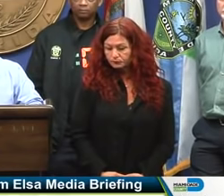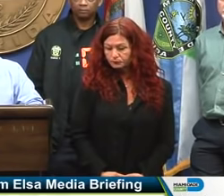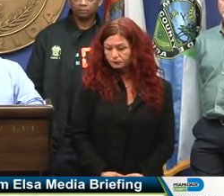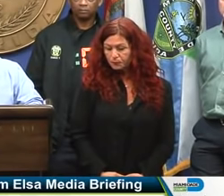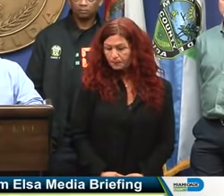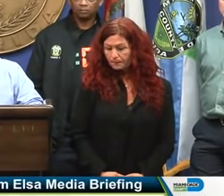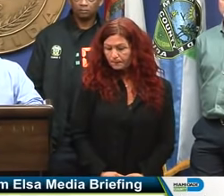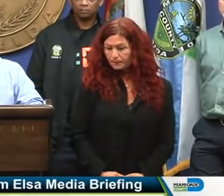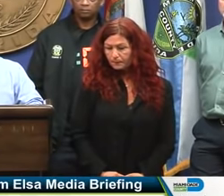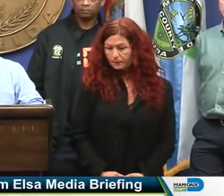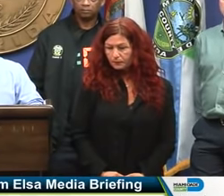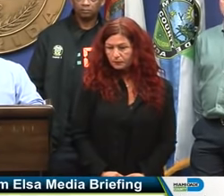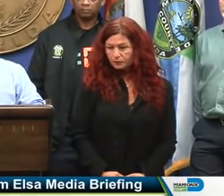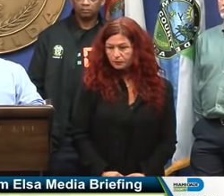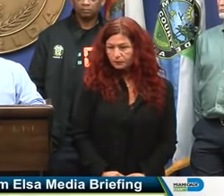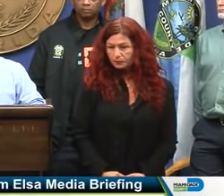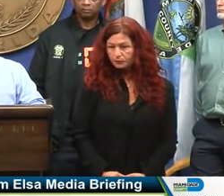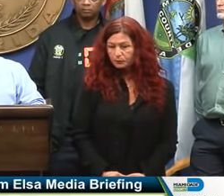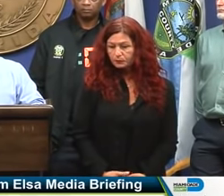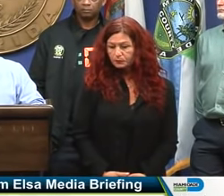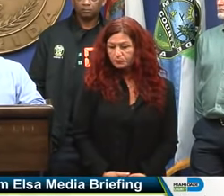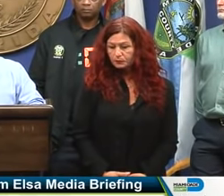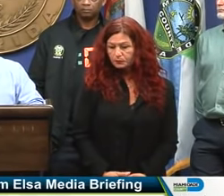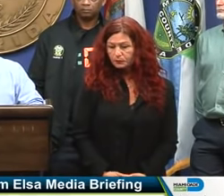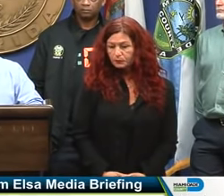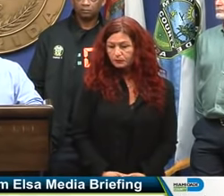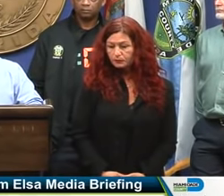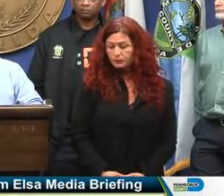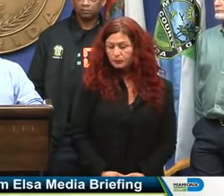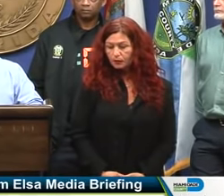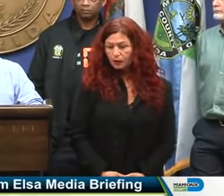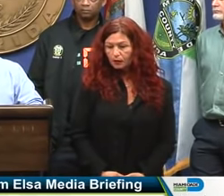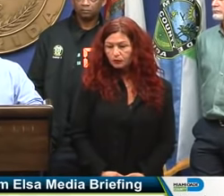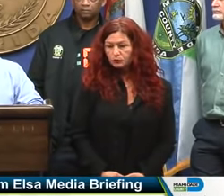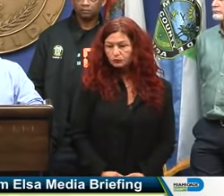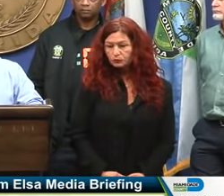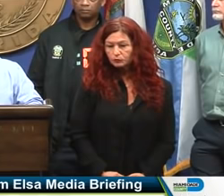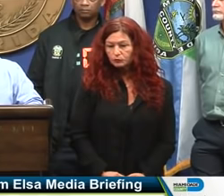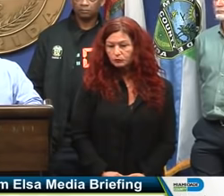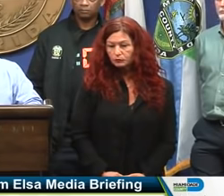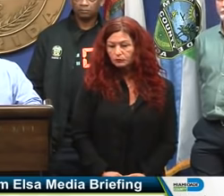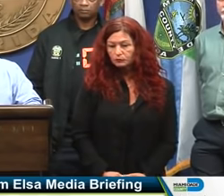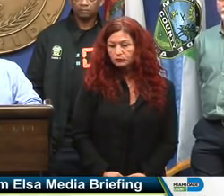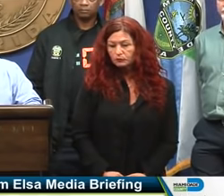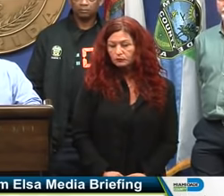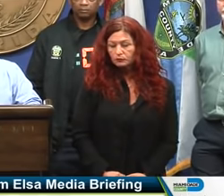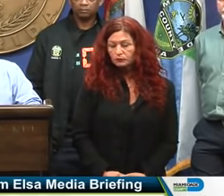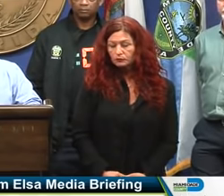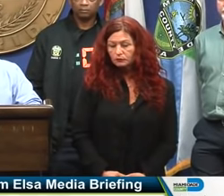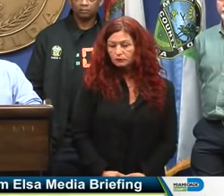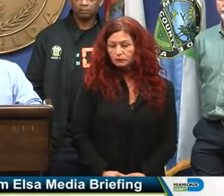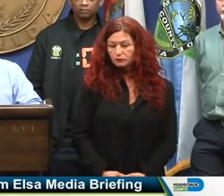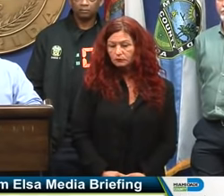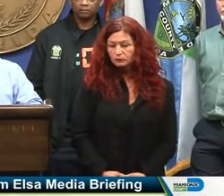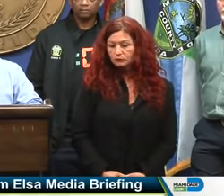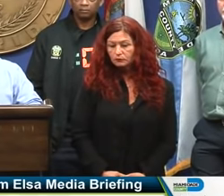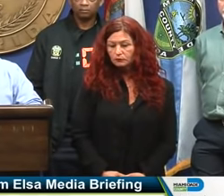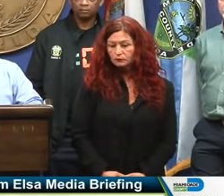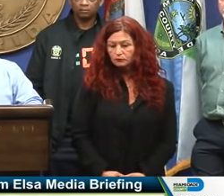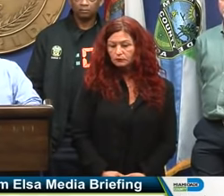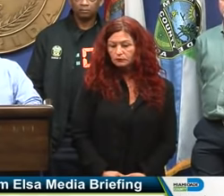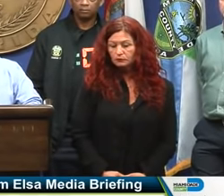o las horas de informes breves van a estar proveídas por la Oficina de Comunicación del